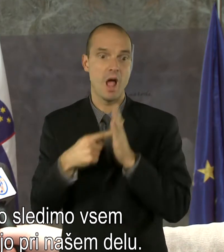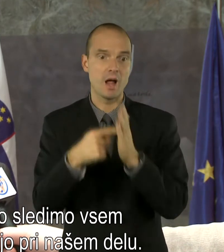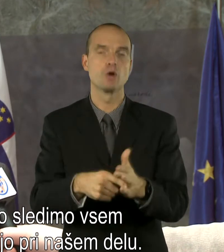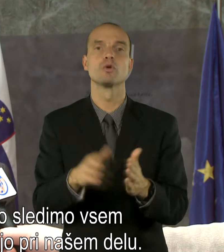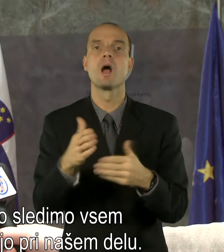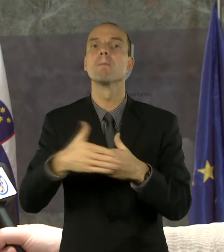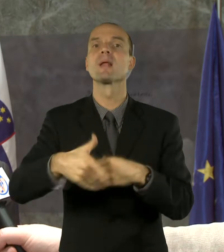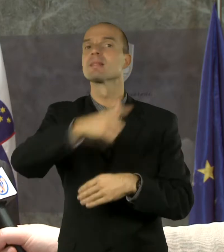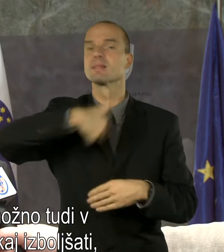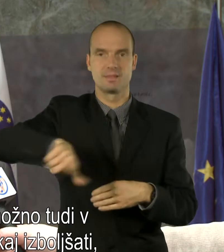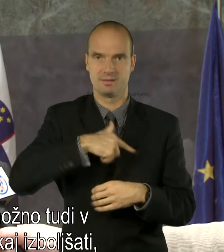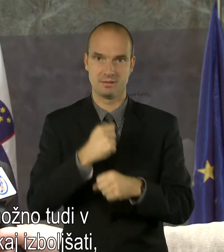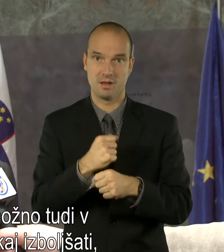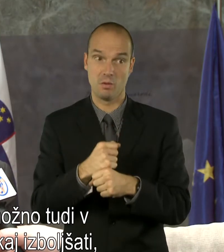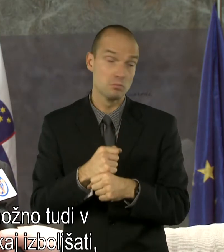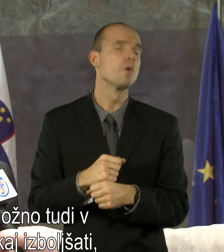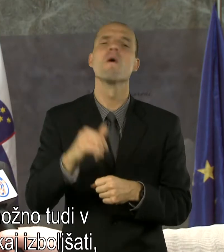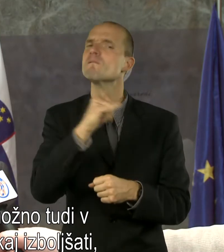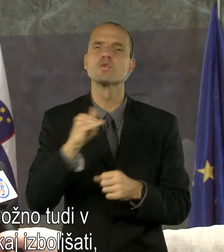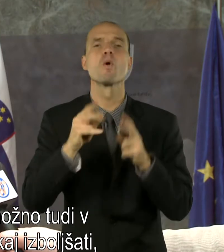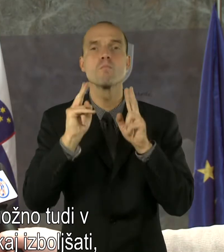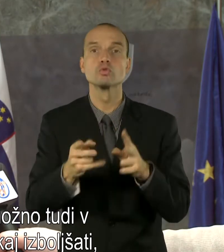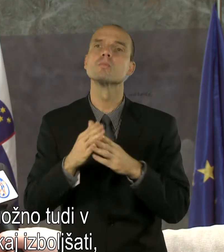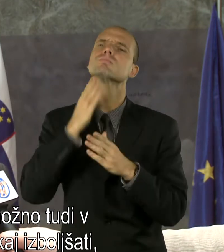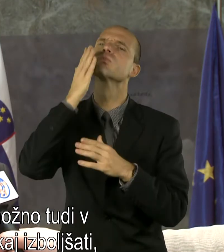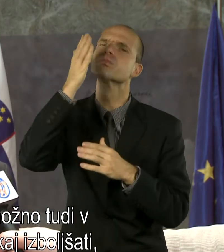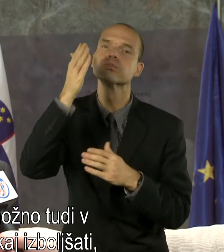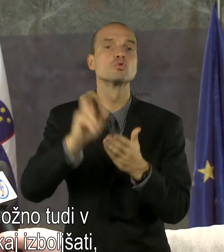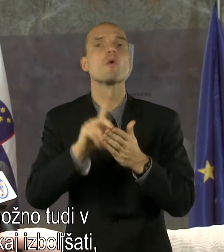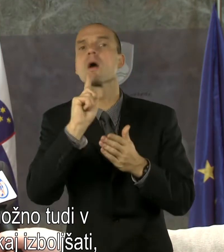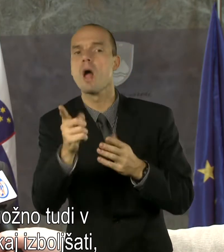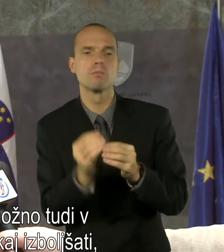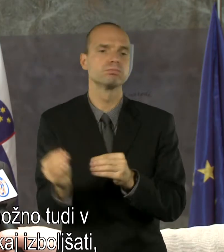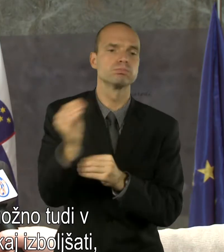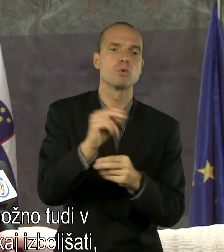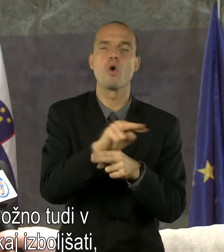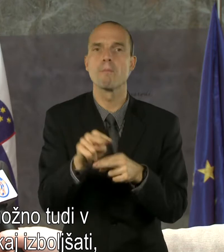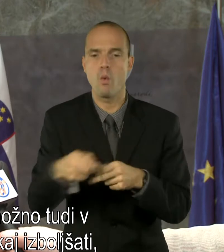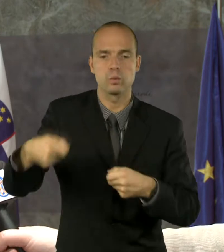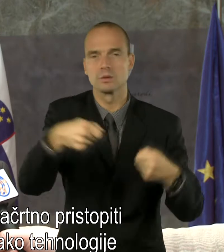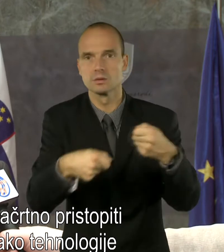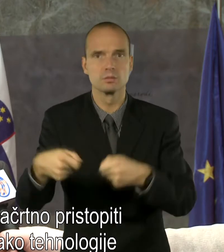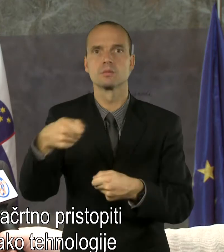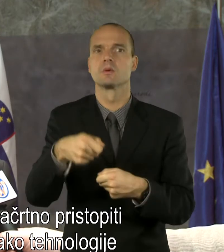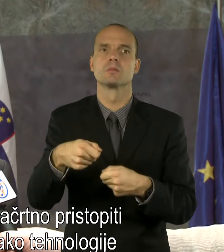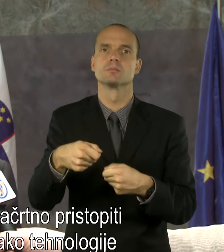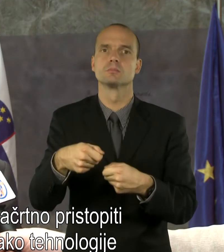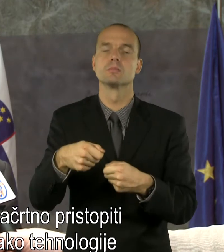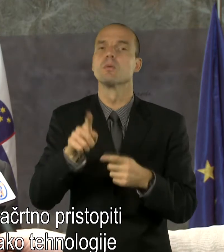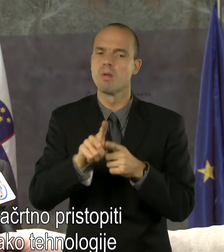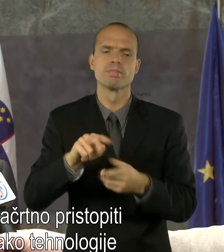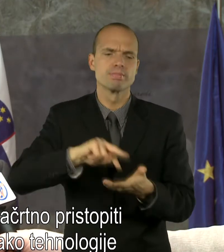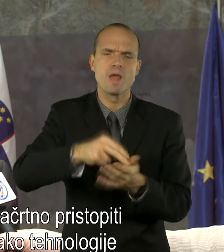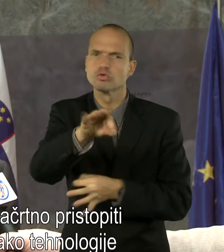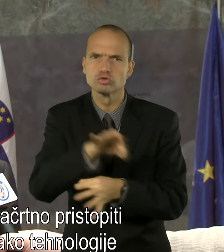pri našem delu. Zagotovo pa je tudi vedno možno tudi v nadaljevanju še kaj dopolniti in zato tudi